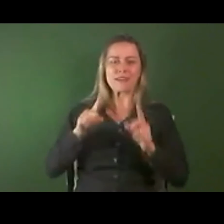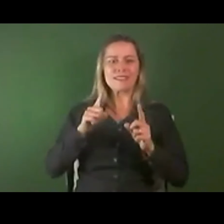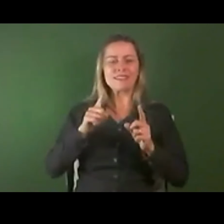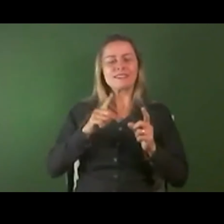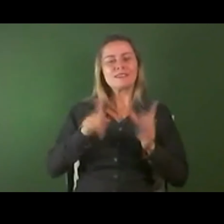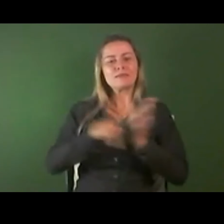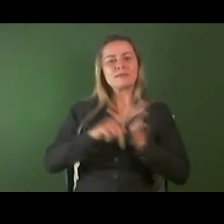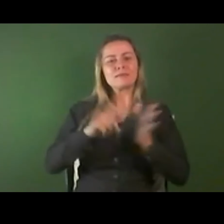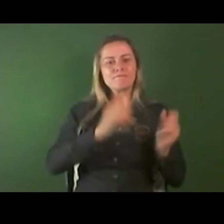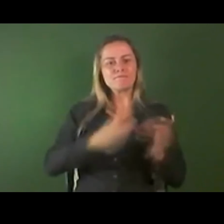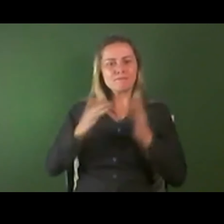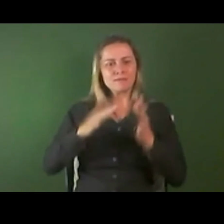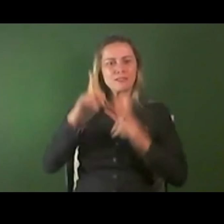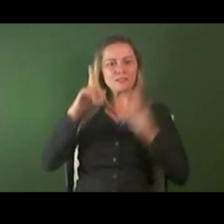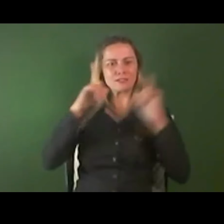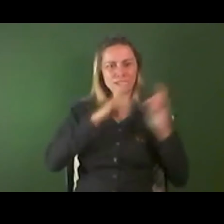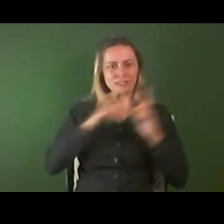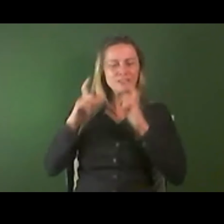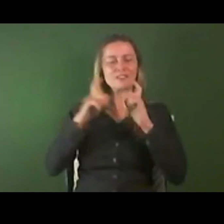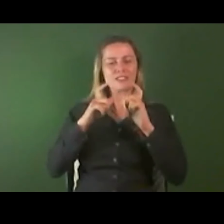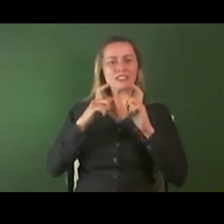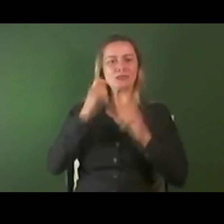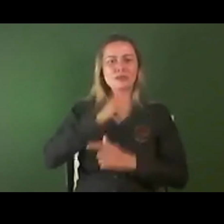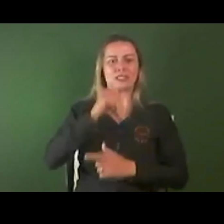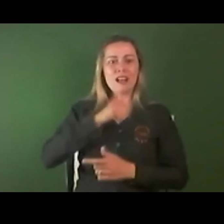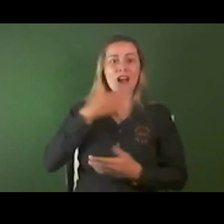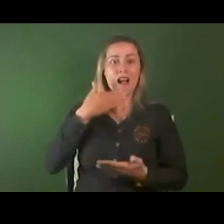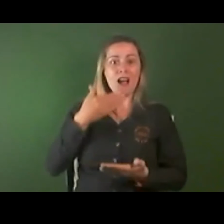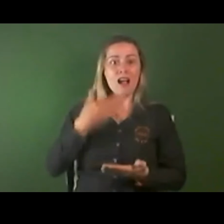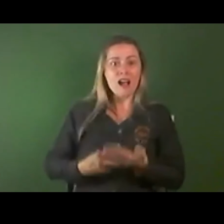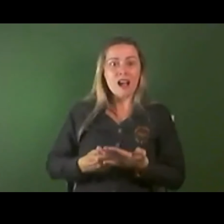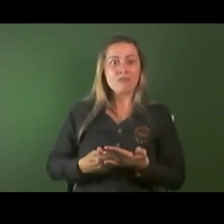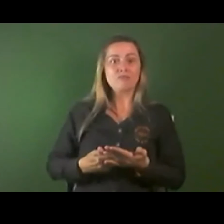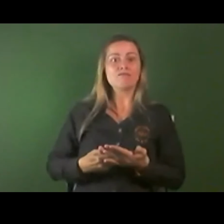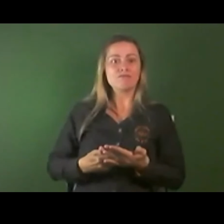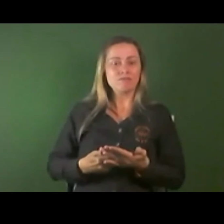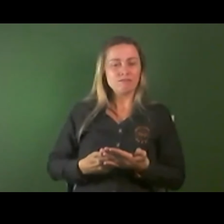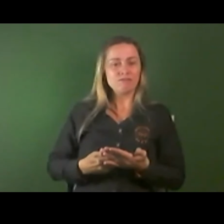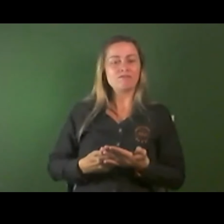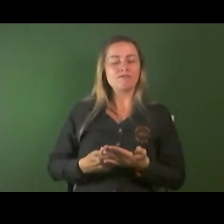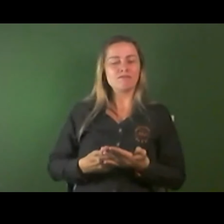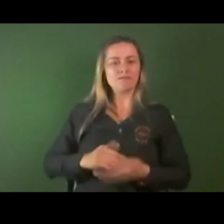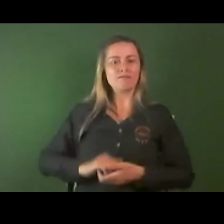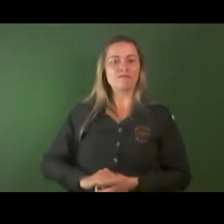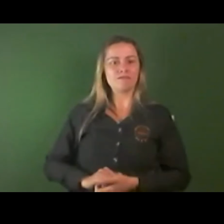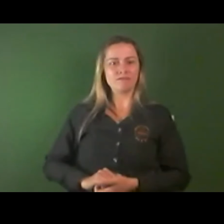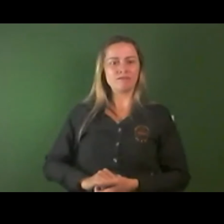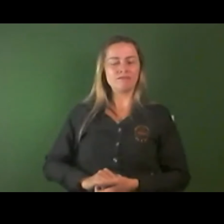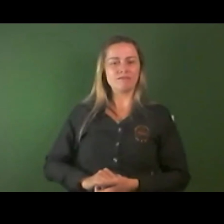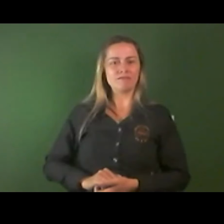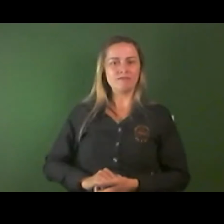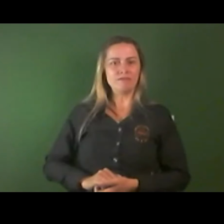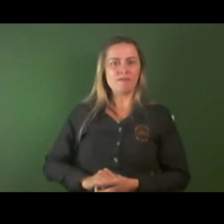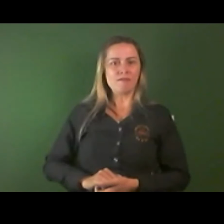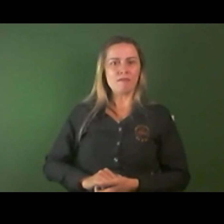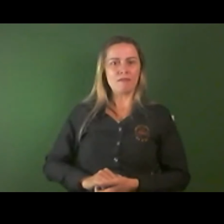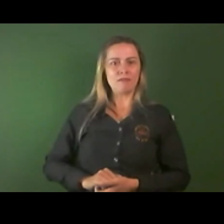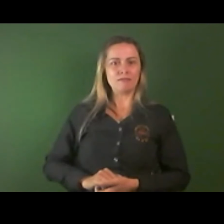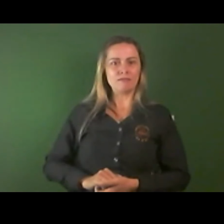da fotografia japonesa feminina é impressionantemente bonita e potente. Imagino. E